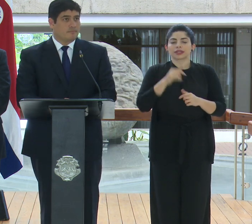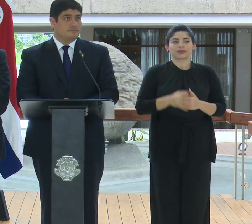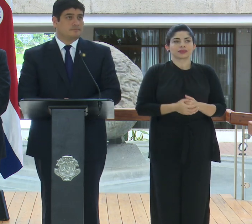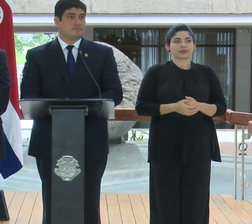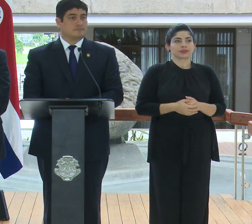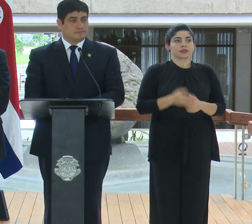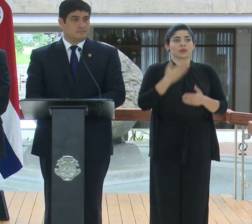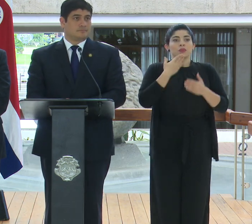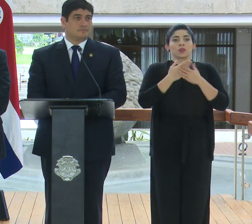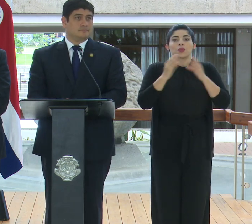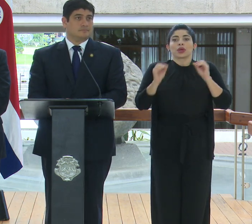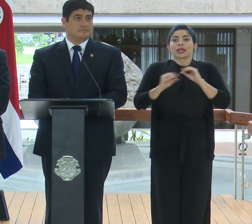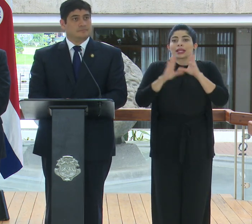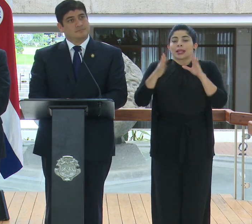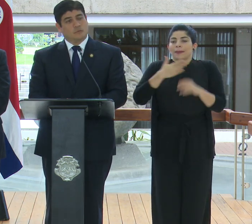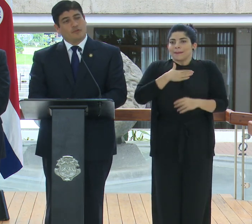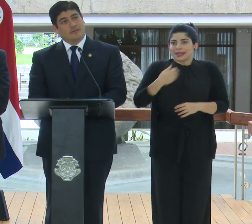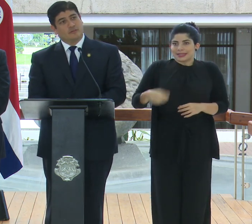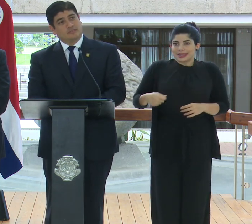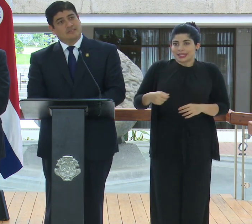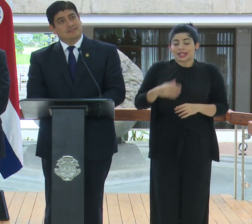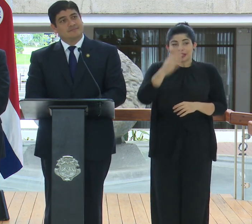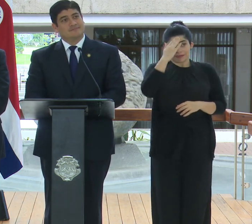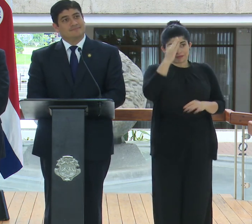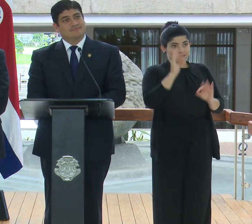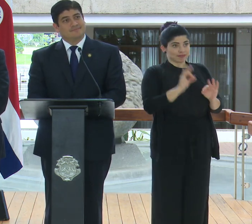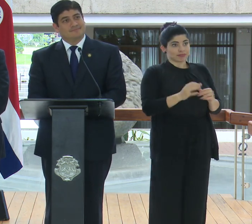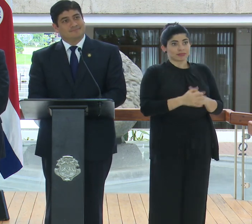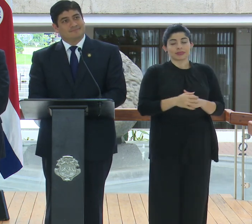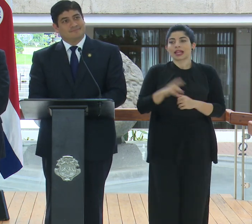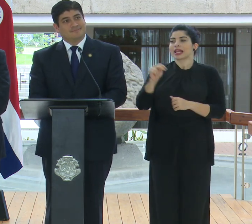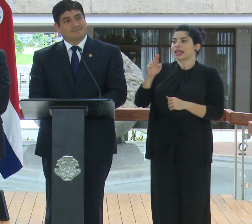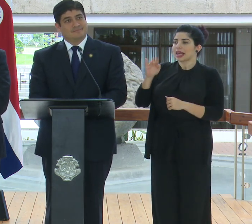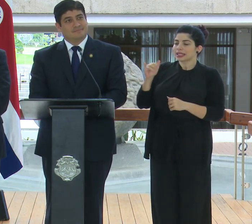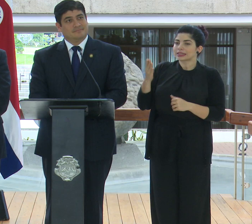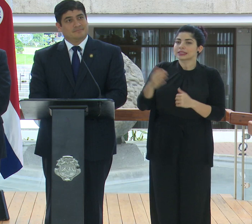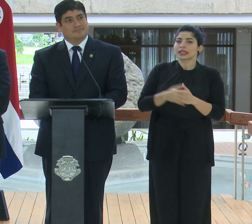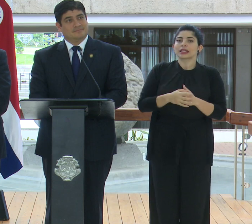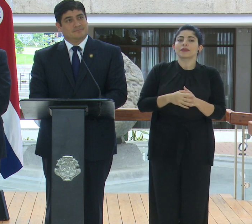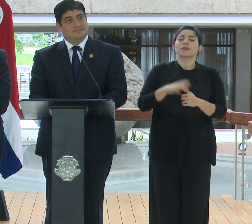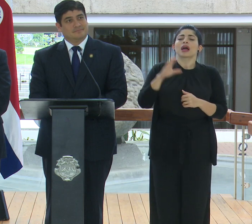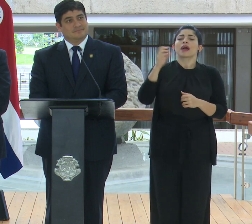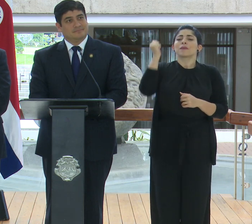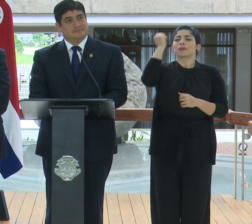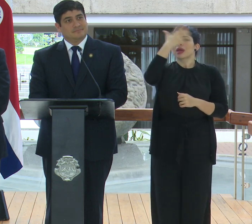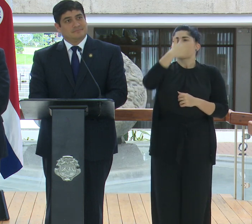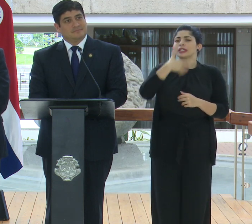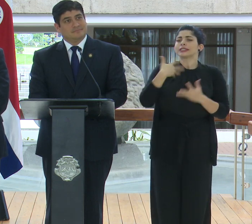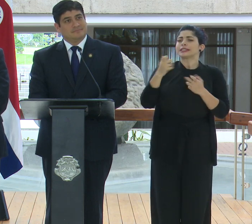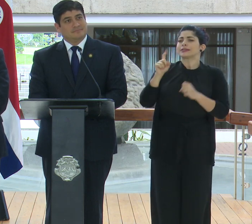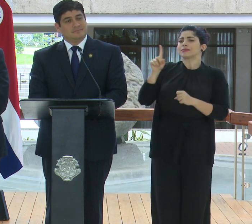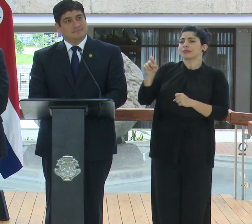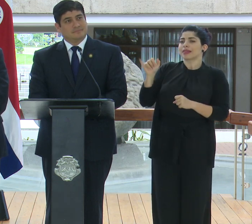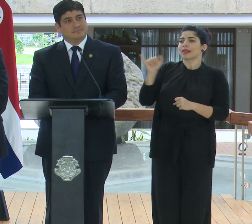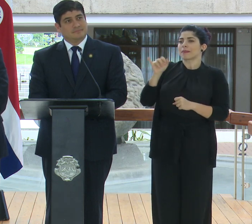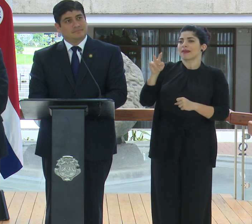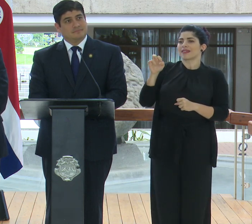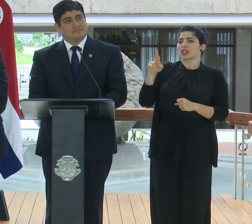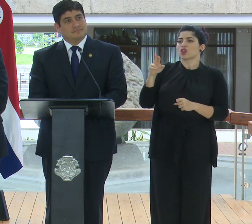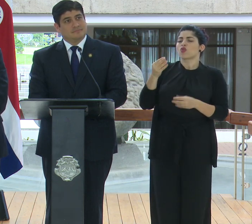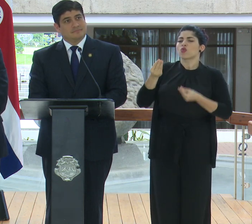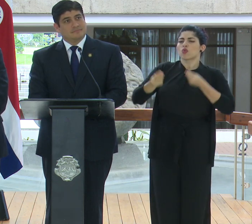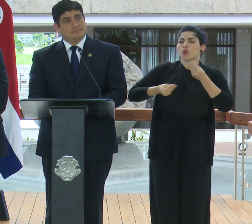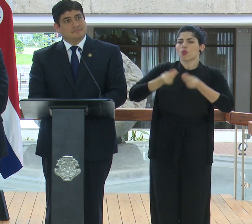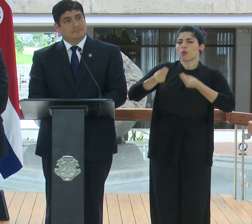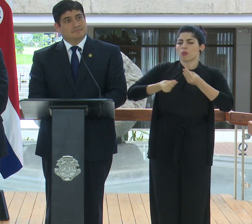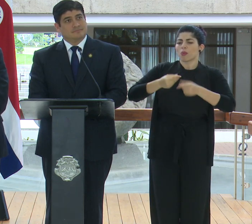Sí, buenas tardes, buenos días, presidente, ¿cómo le va? Todo bien, ¿cómo estás? Doña Nancy. Don Carlos, yo quería consultarle, y a don Víctor también, cómo va a ser